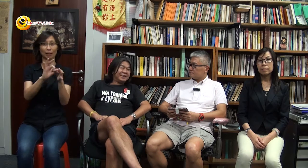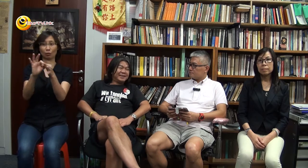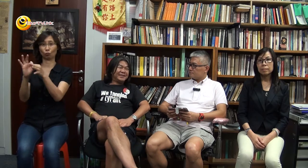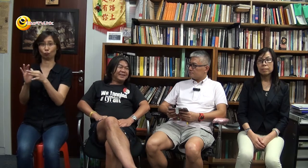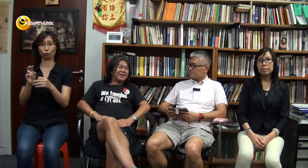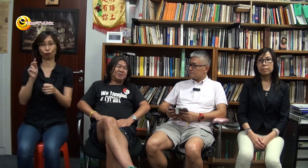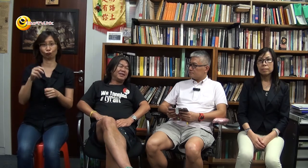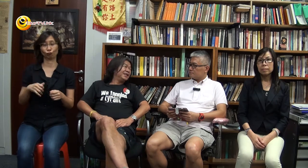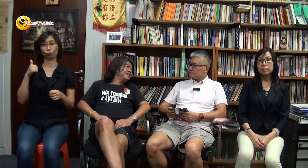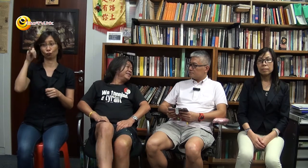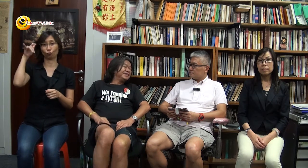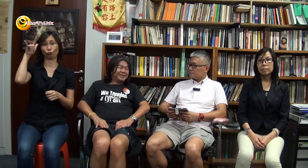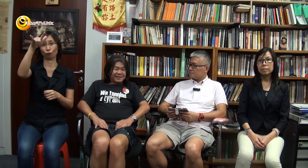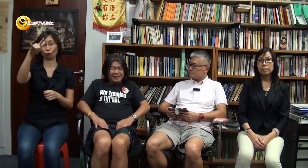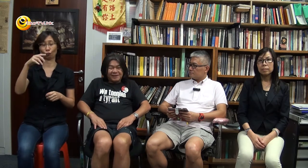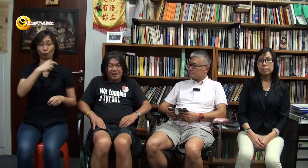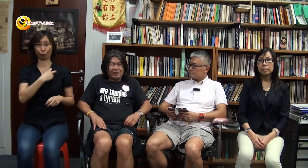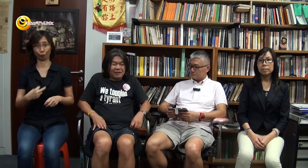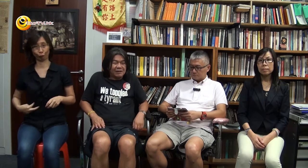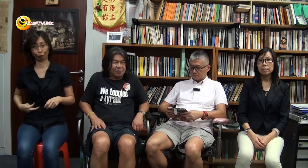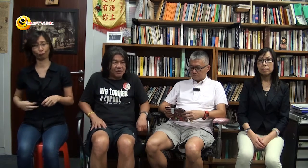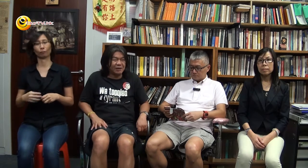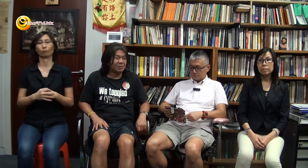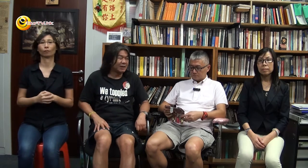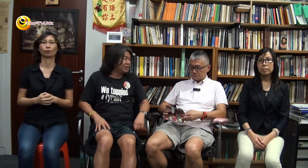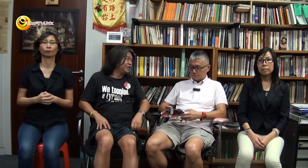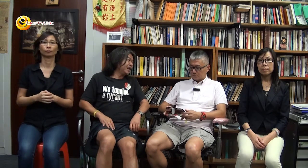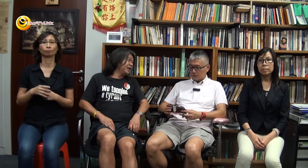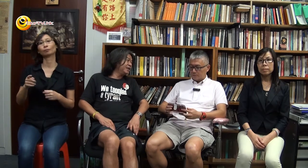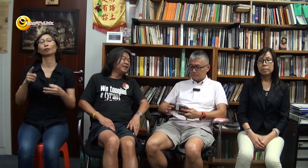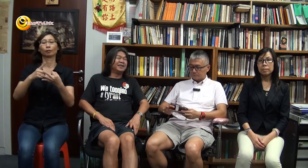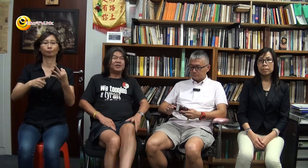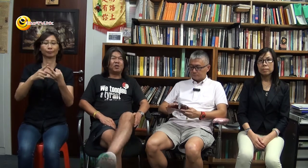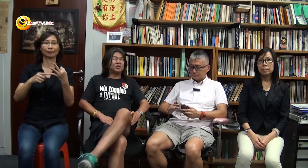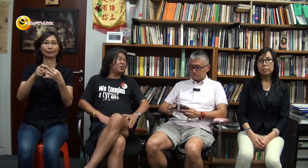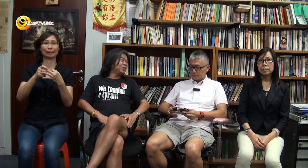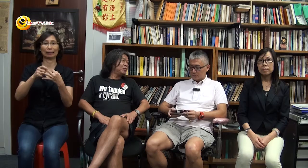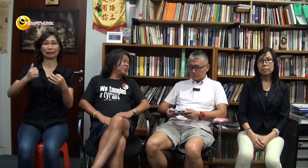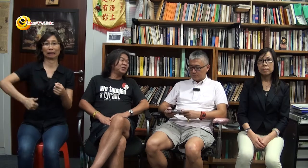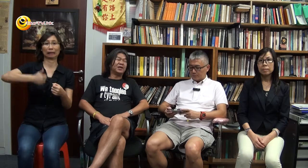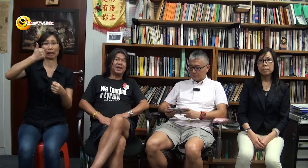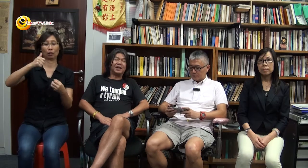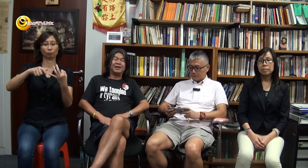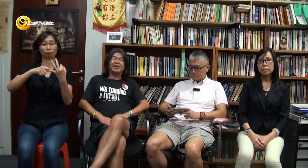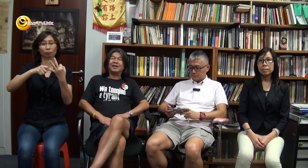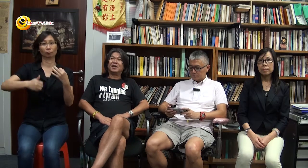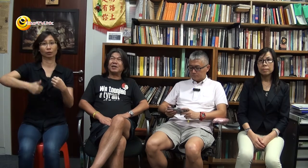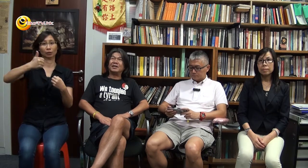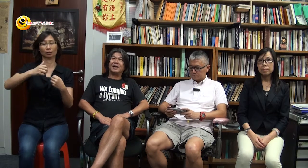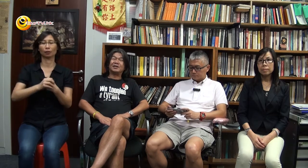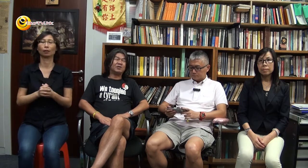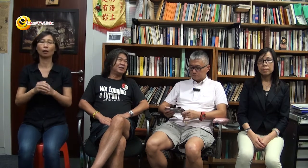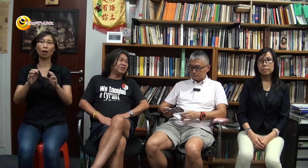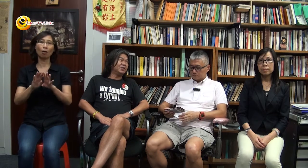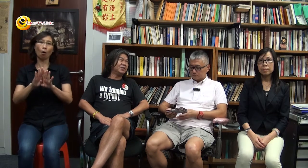咧？就唔知啦。即係因為曾德成本身都係民建聯嘅創會會員嚟嘅，咁